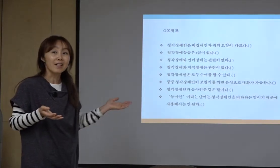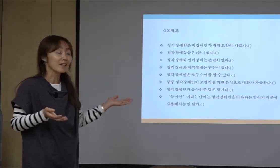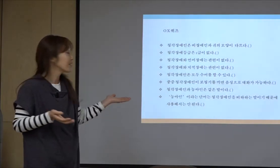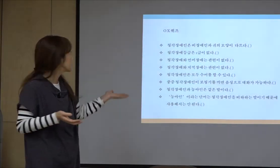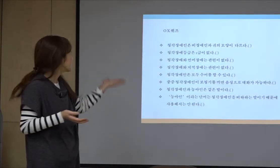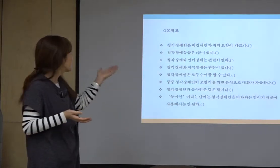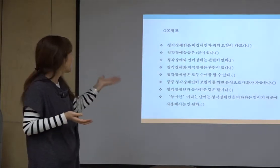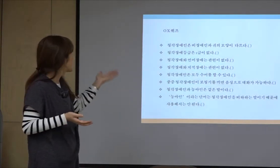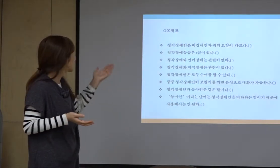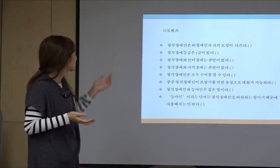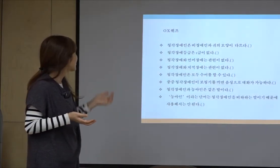네, 한번 넘겨주세요.